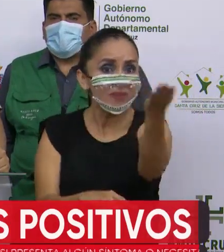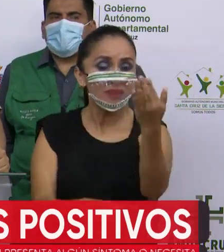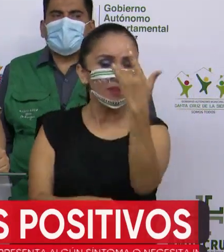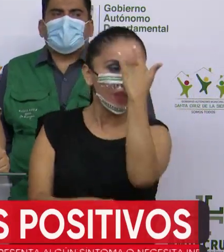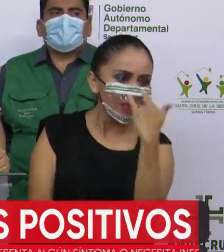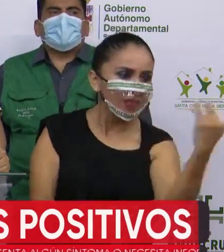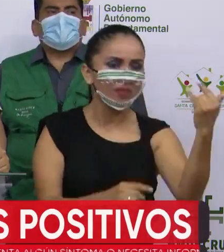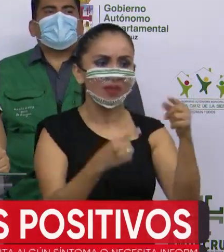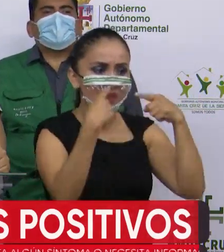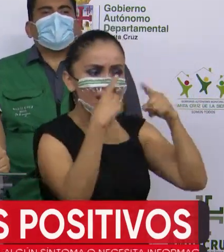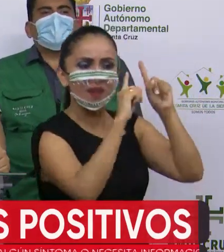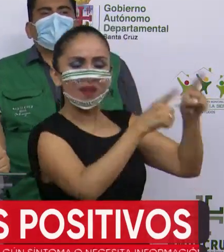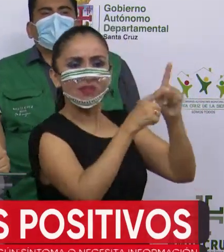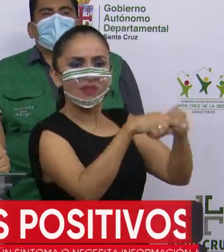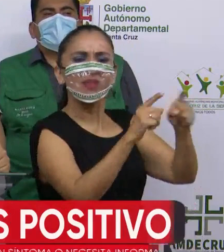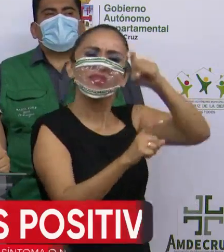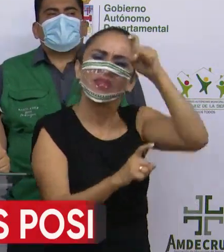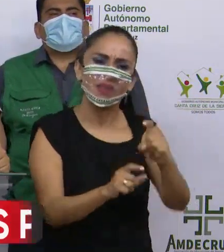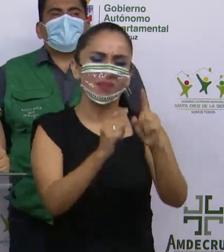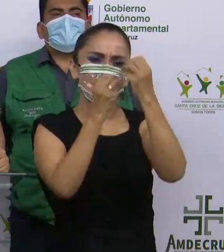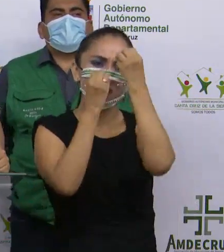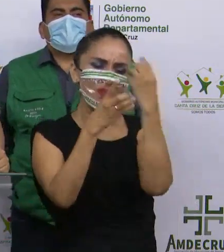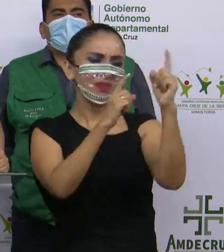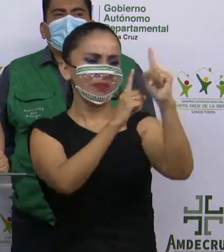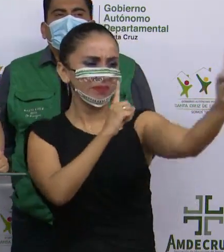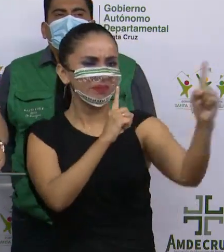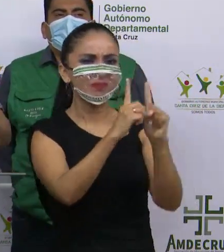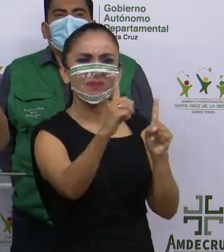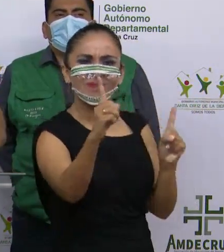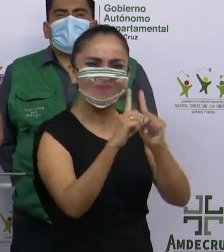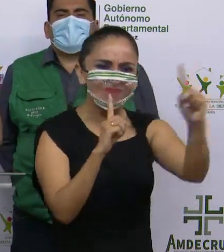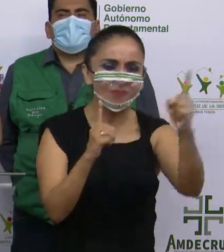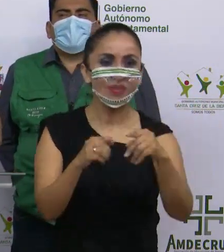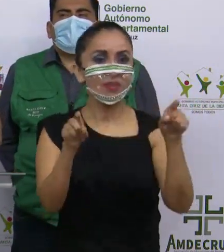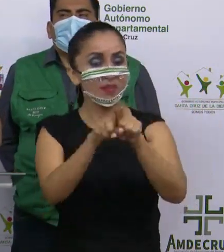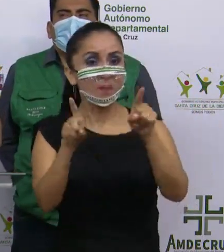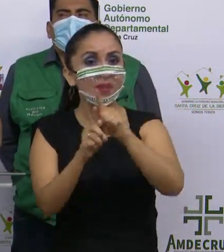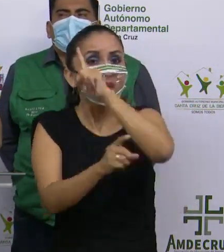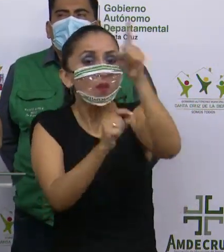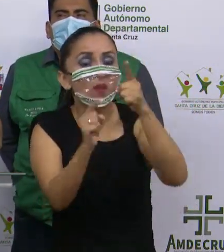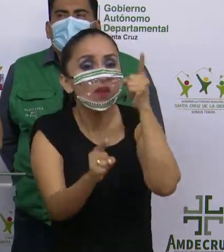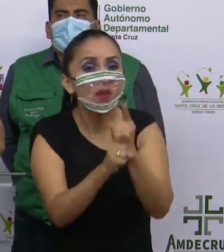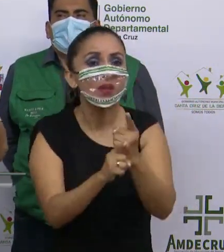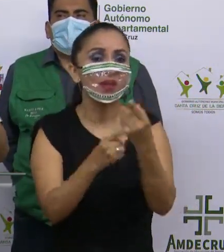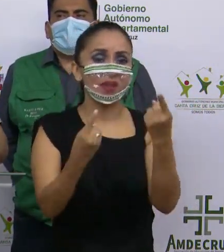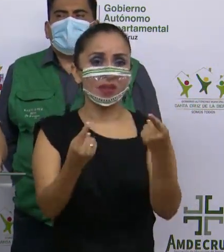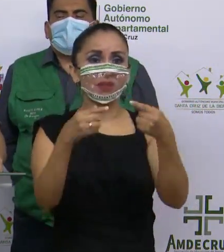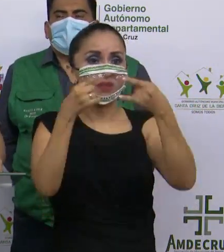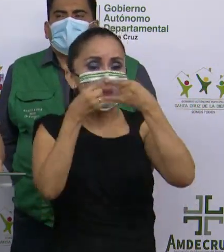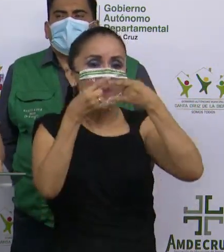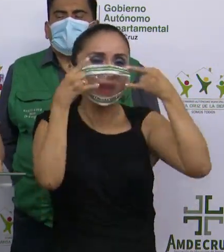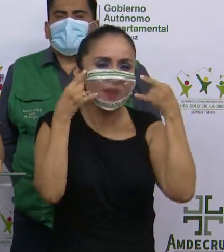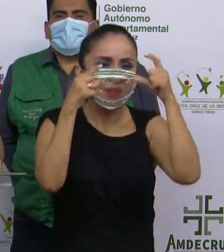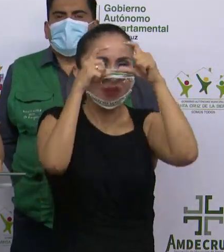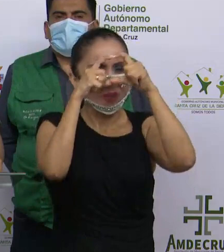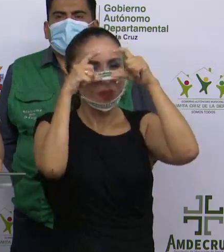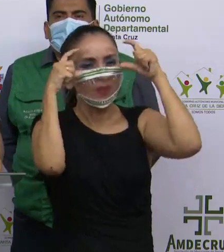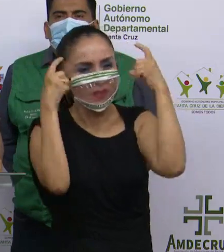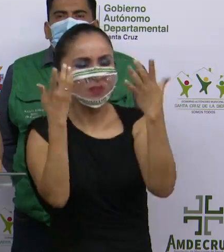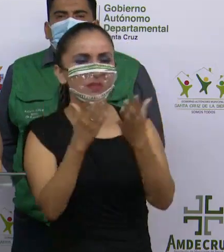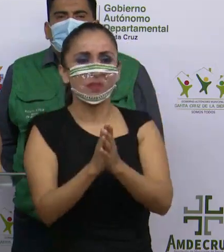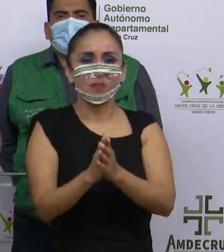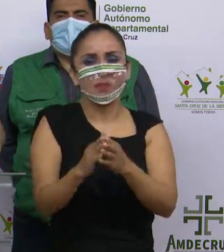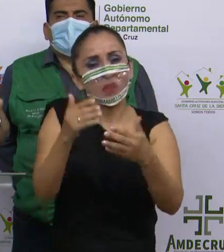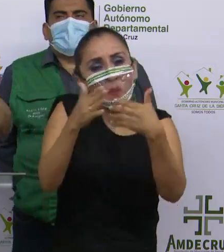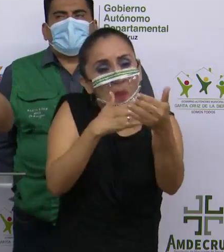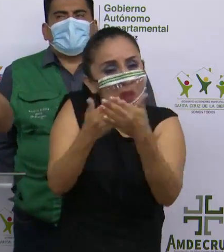deben mantener el distanciamiento, deben mantener el uso adecuado de las medidas de bioseguridad, las